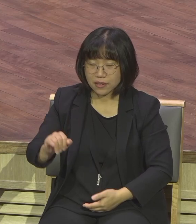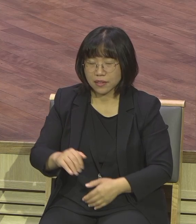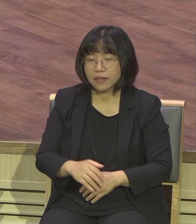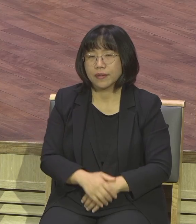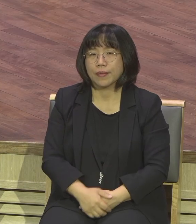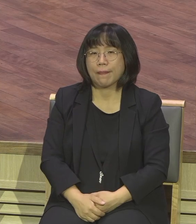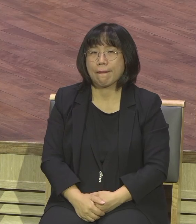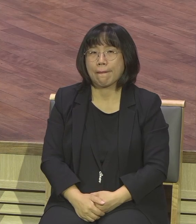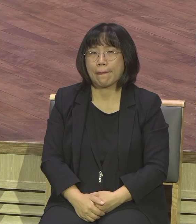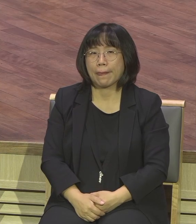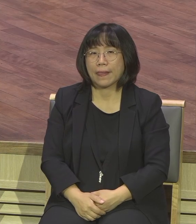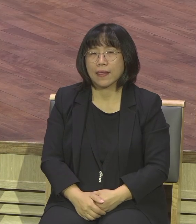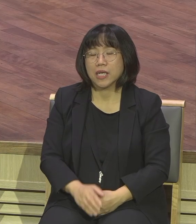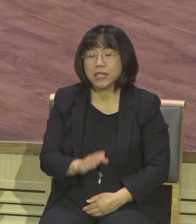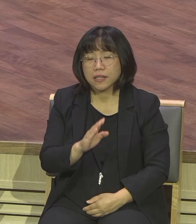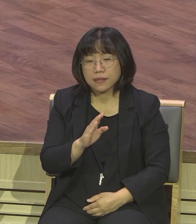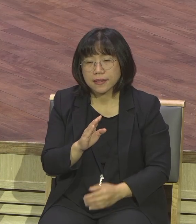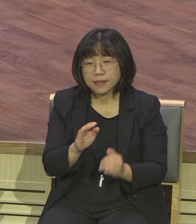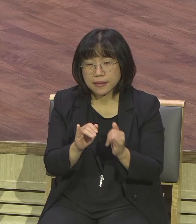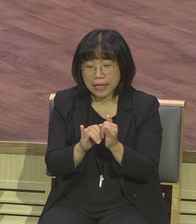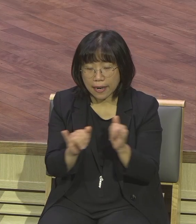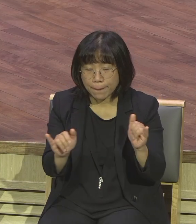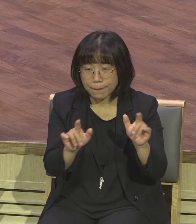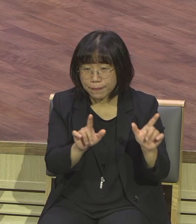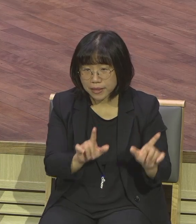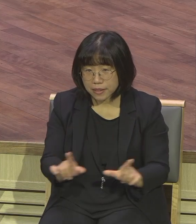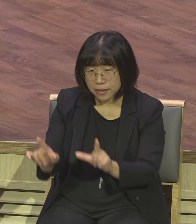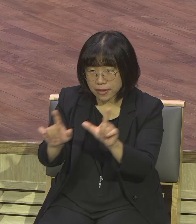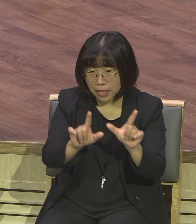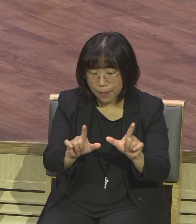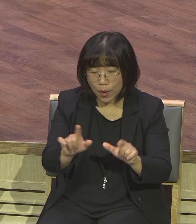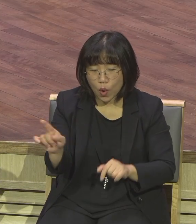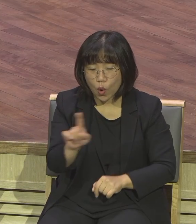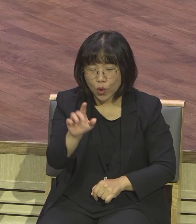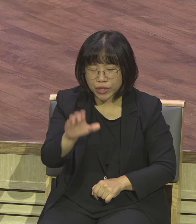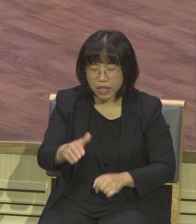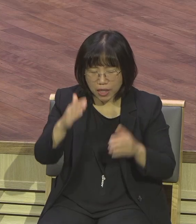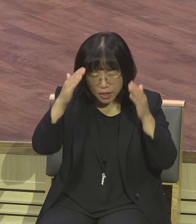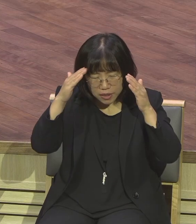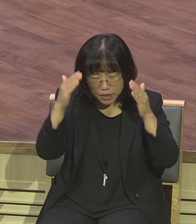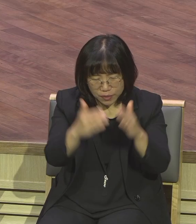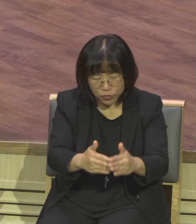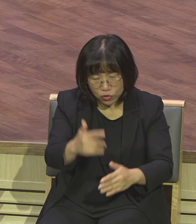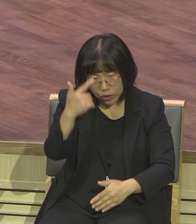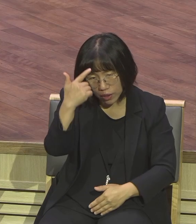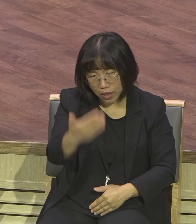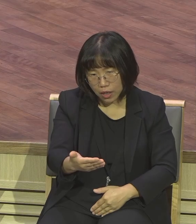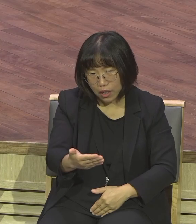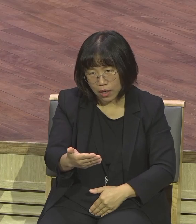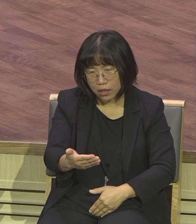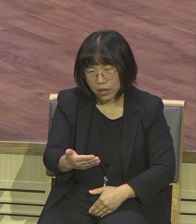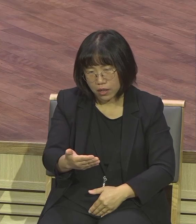인생에 올인해야 할 것을 올인하고 집중해야 될 것을 집중해야 돼.